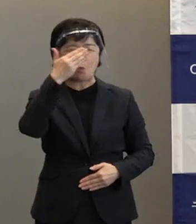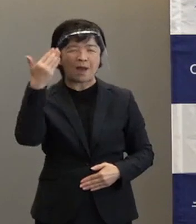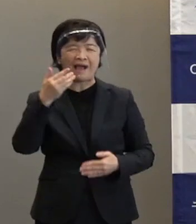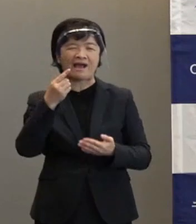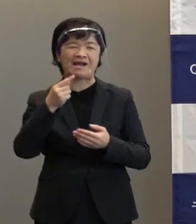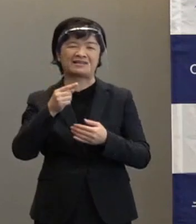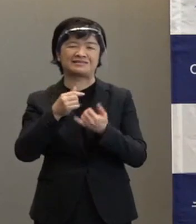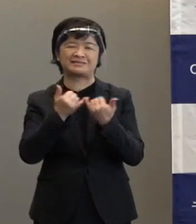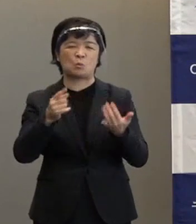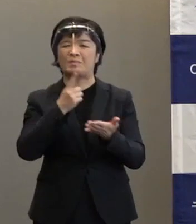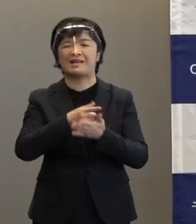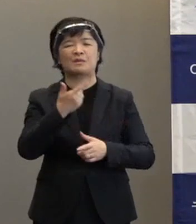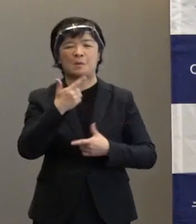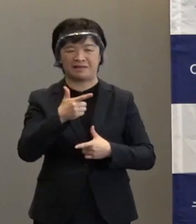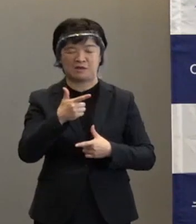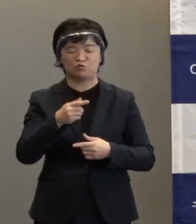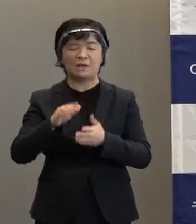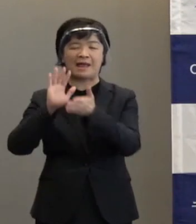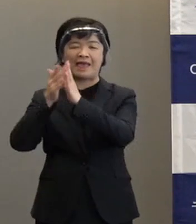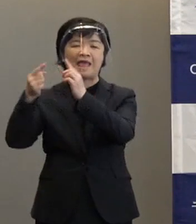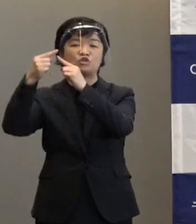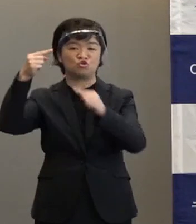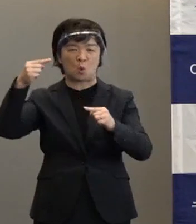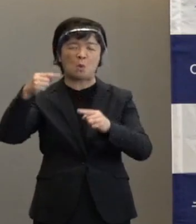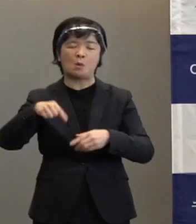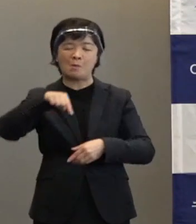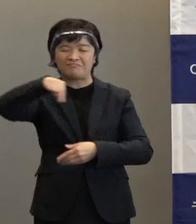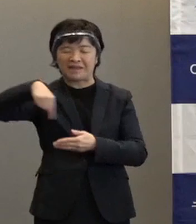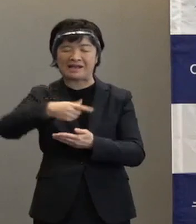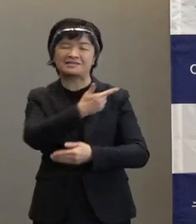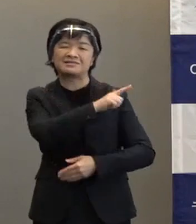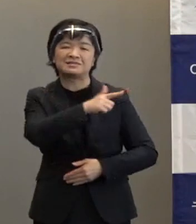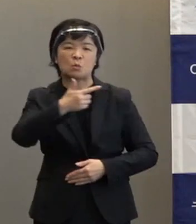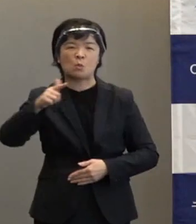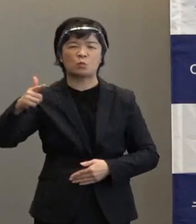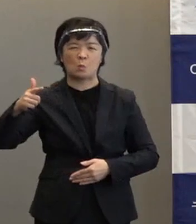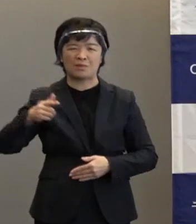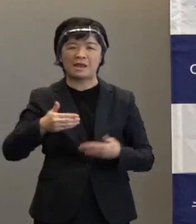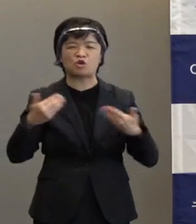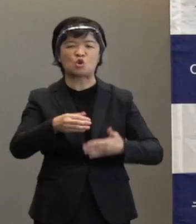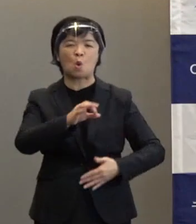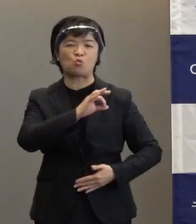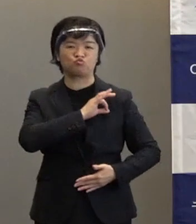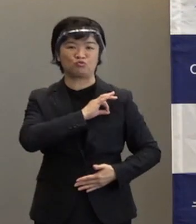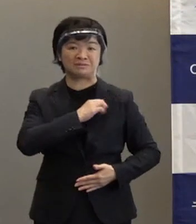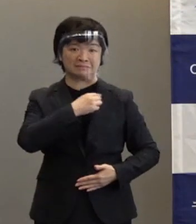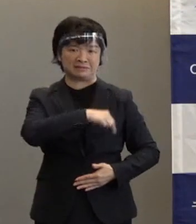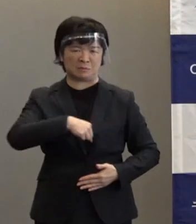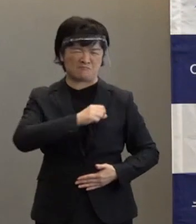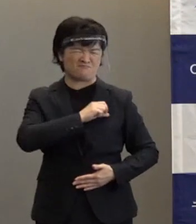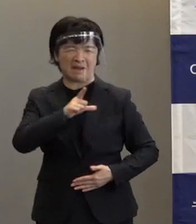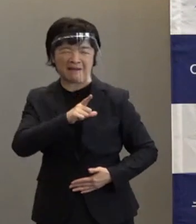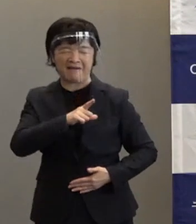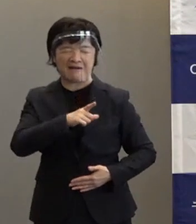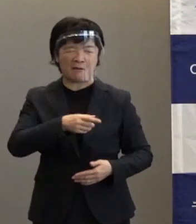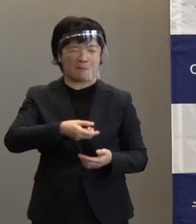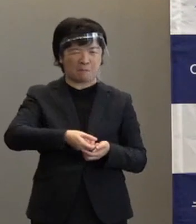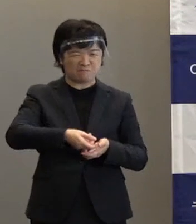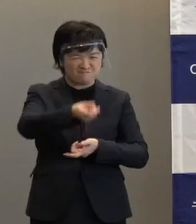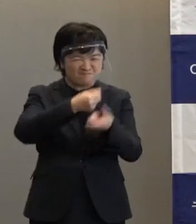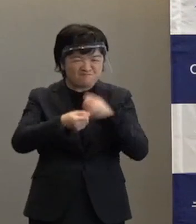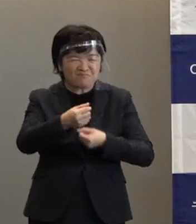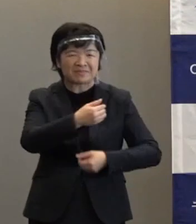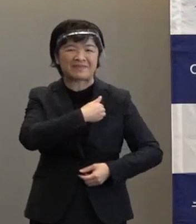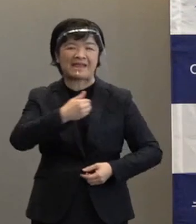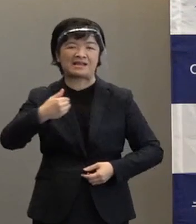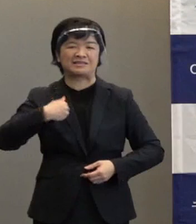らないんですけれども、まあ、県庁の中のさまざまな、なんていうんですかね、職員のやる気を引き出すようなですね、そうしたプロジェクトを展開を